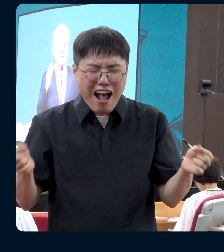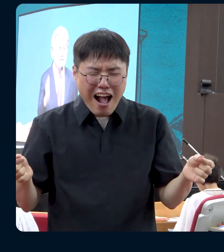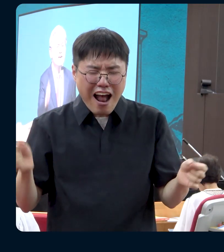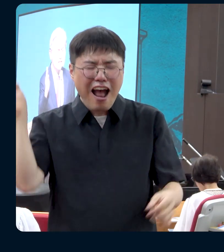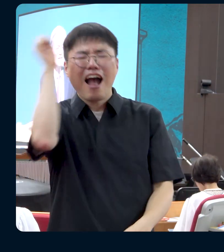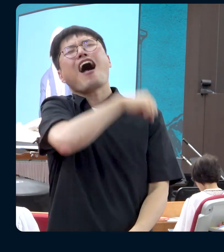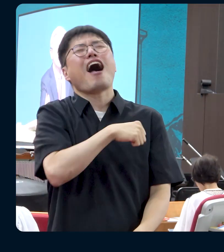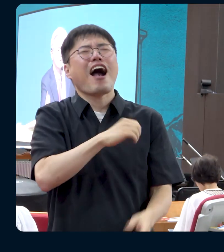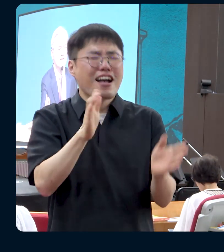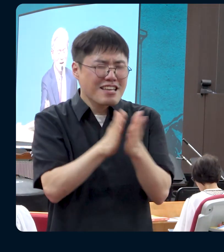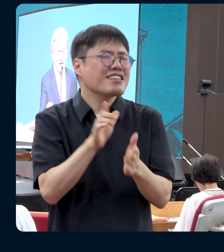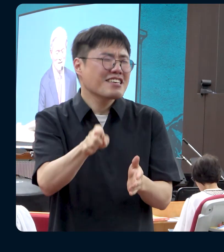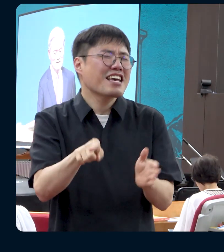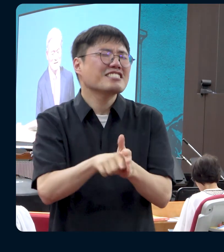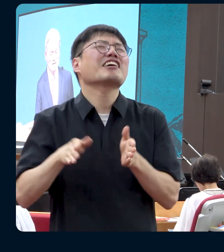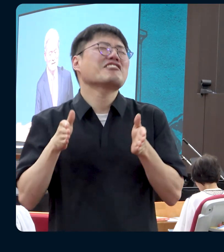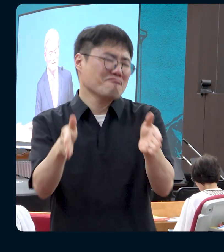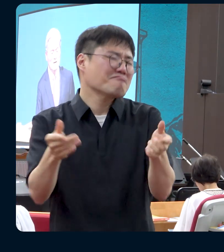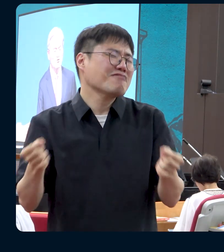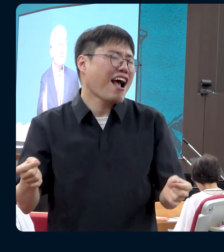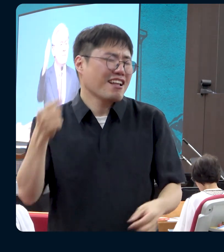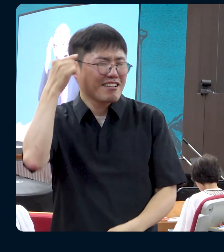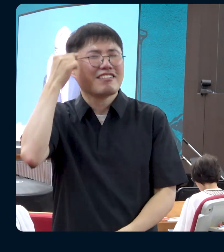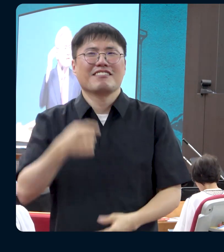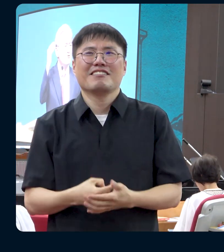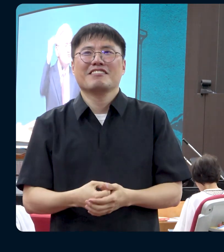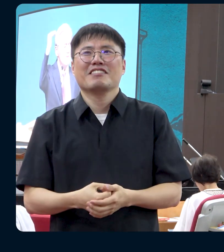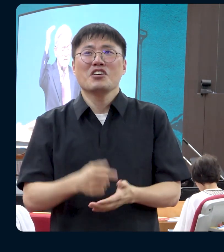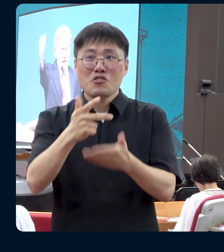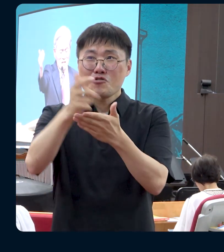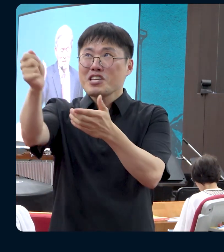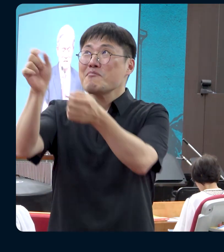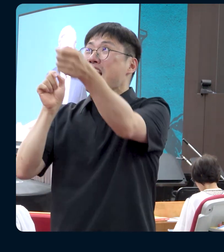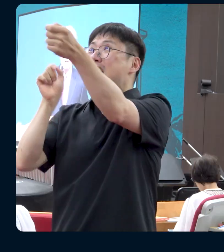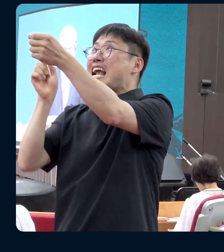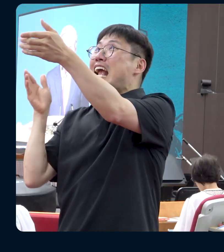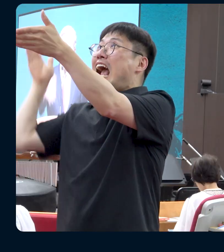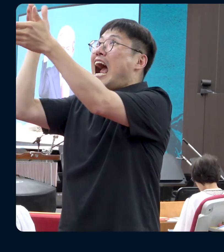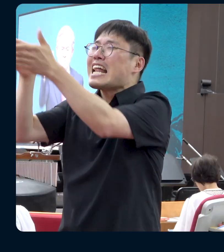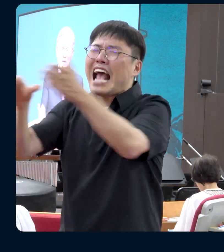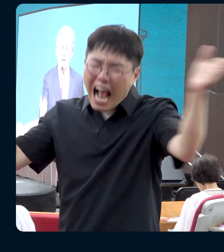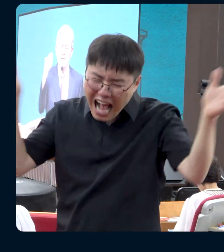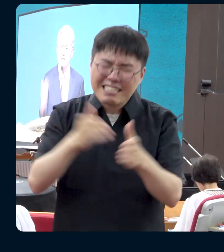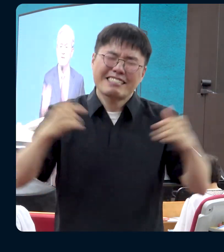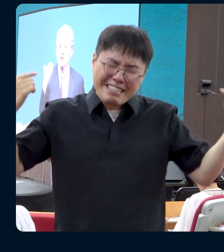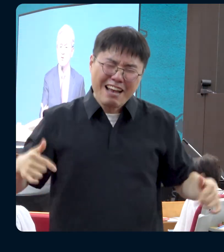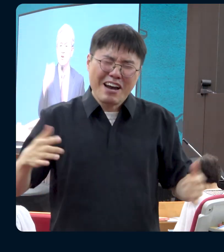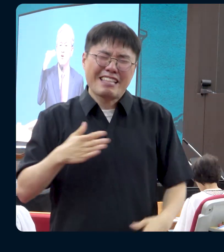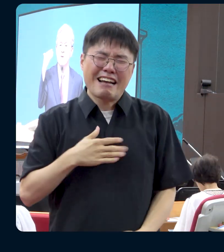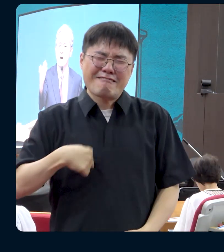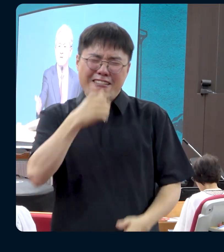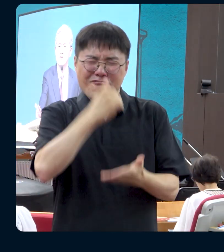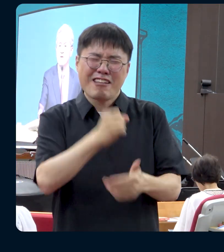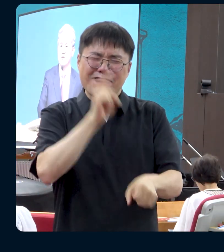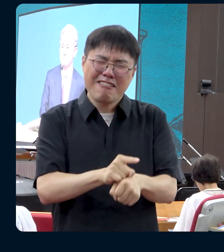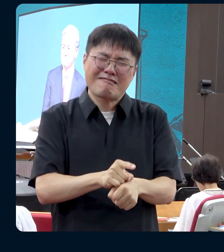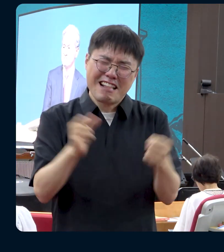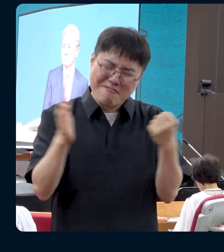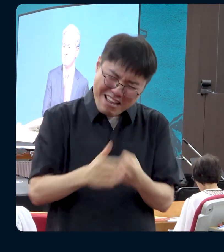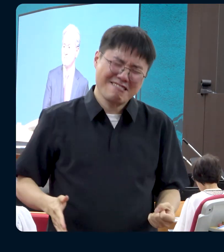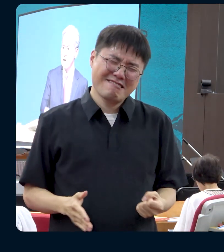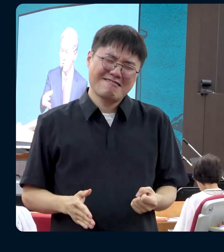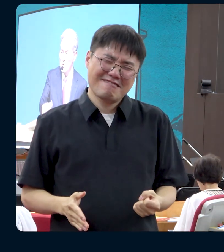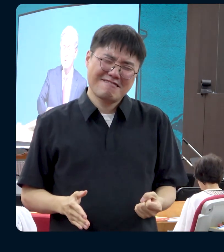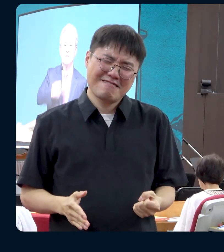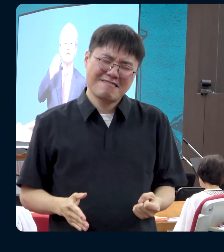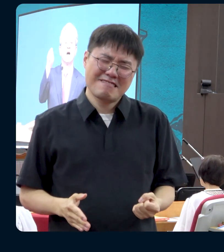길이다. 이게 신앙의 길이다. 주님 앞에 가는 그 순간까지 날마다 자신의 죄성에